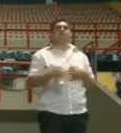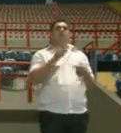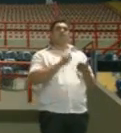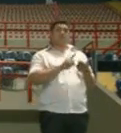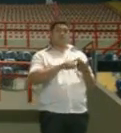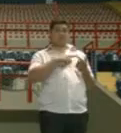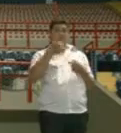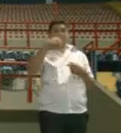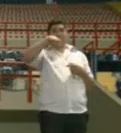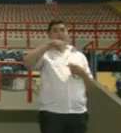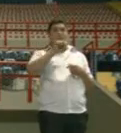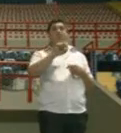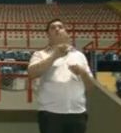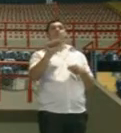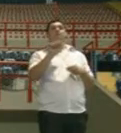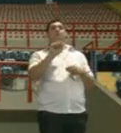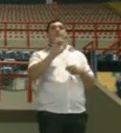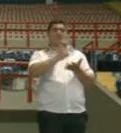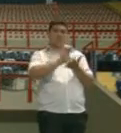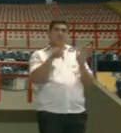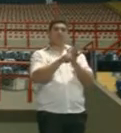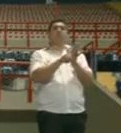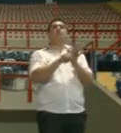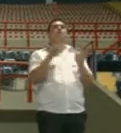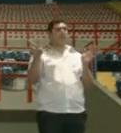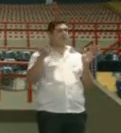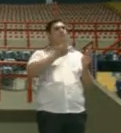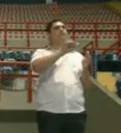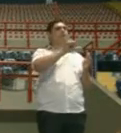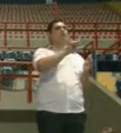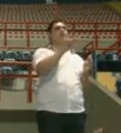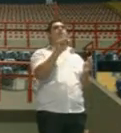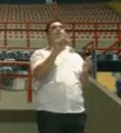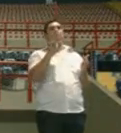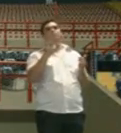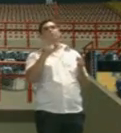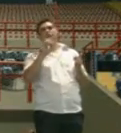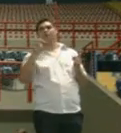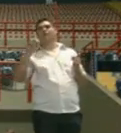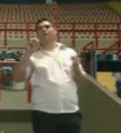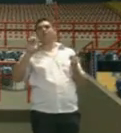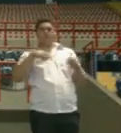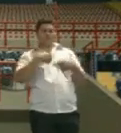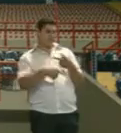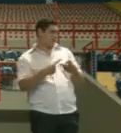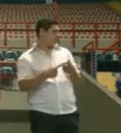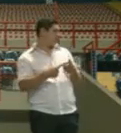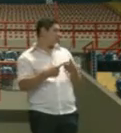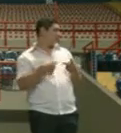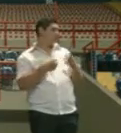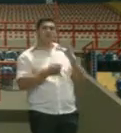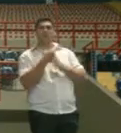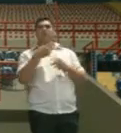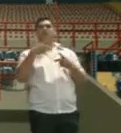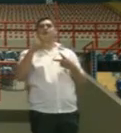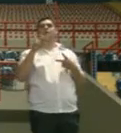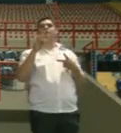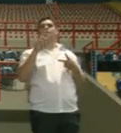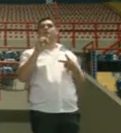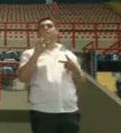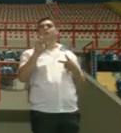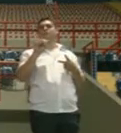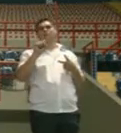muitas empresas. Ele cria a Companhia Vale do Rio Doce, que foi privatizada, tá? E ele cria a Petrobras, que